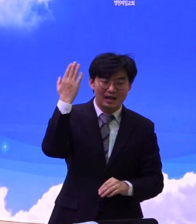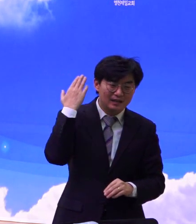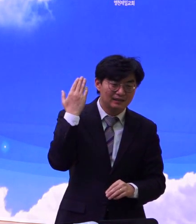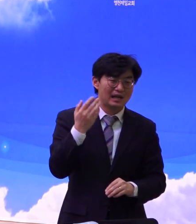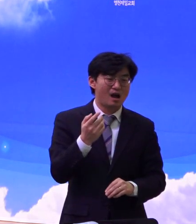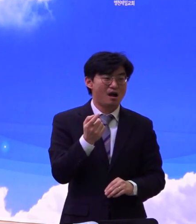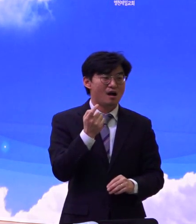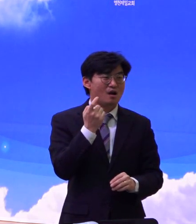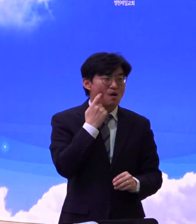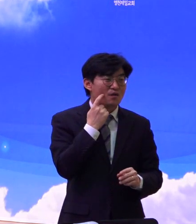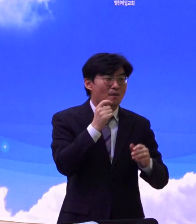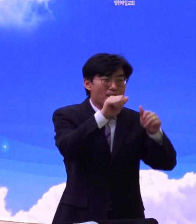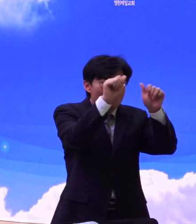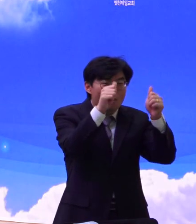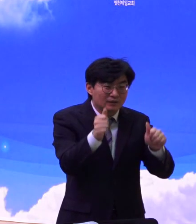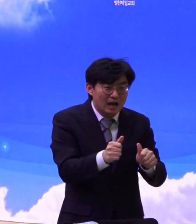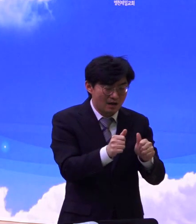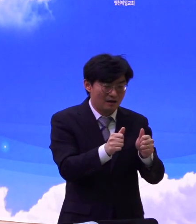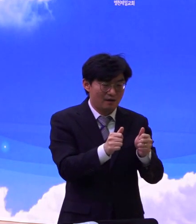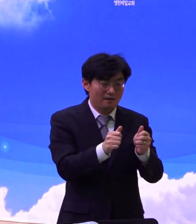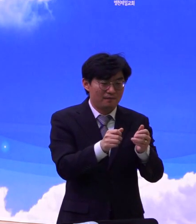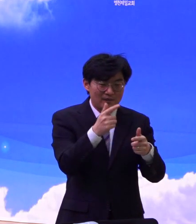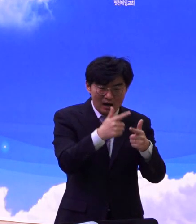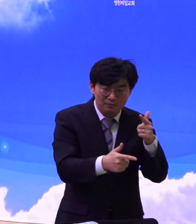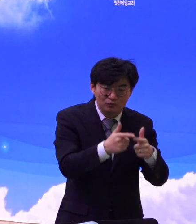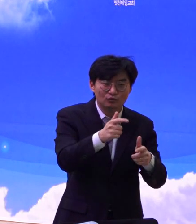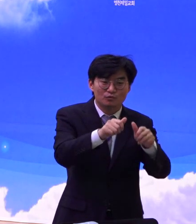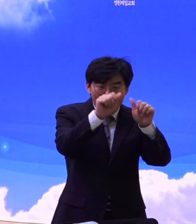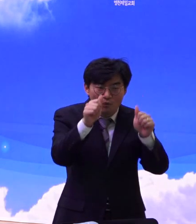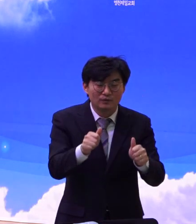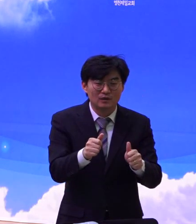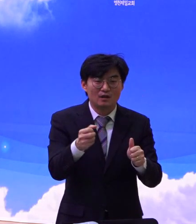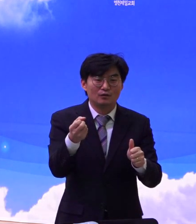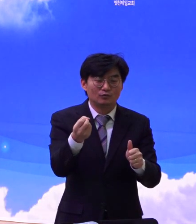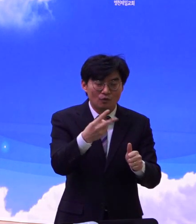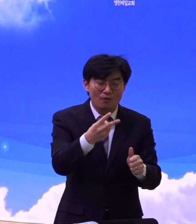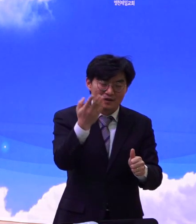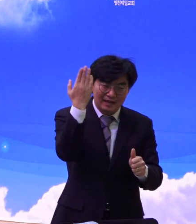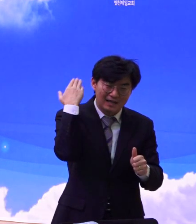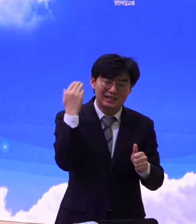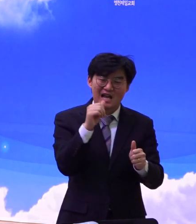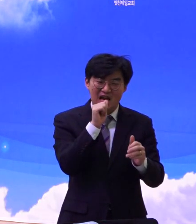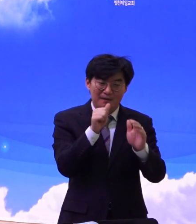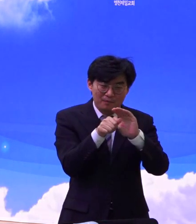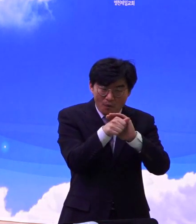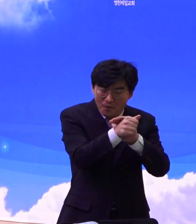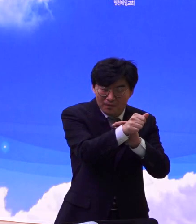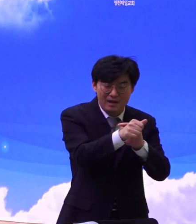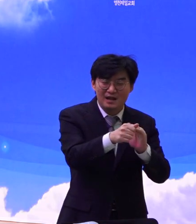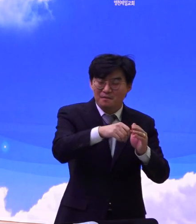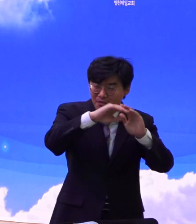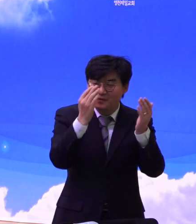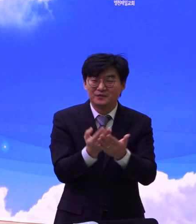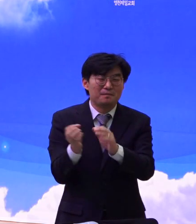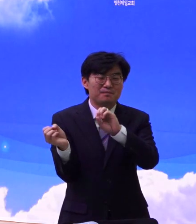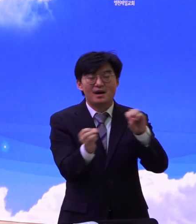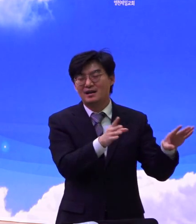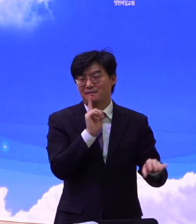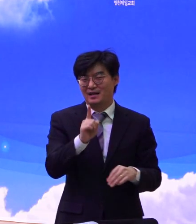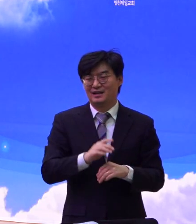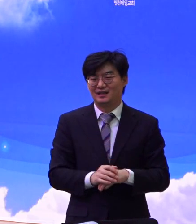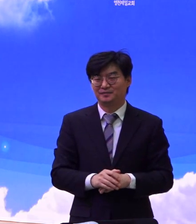아세라 목상도 당연히 부수었고 그렇지만 이 느수단이라고 했던 노조각에 불과하지만 모세의 노밤을